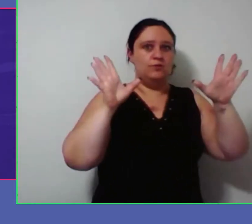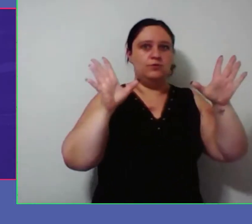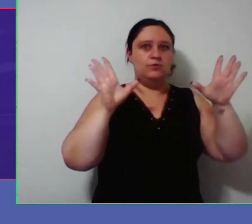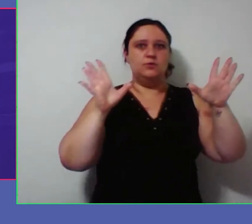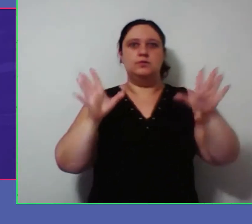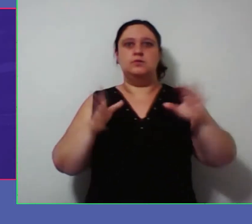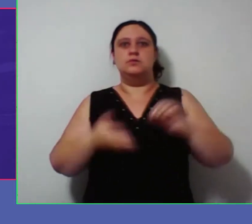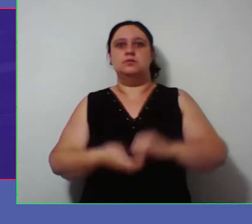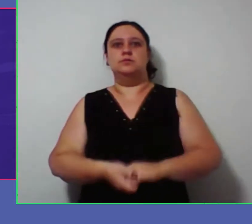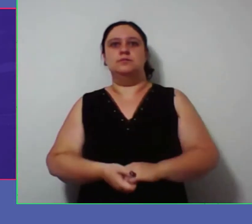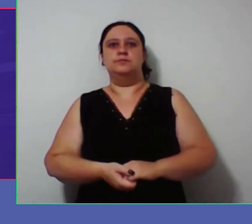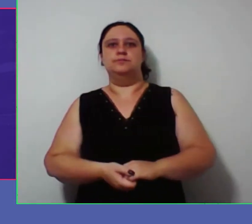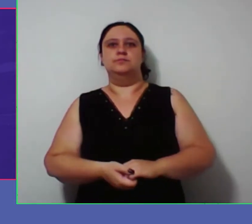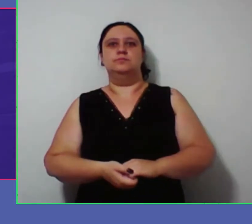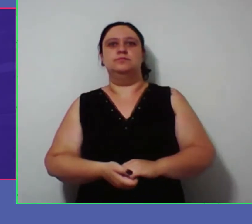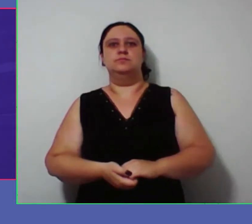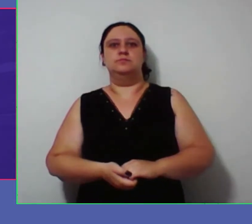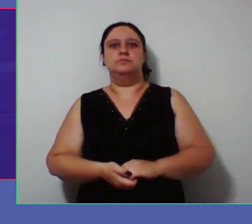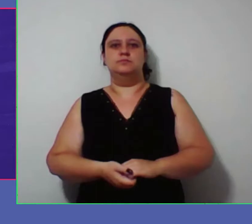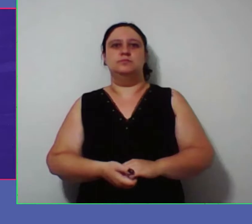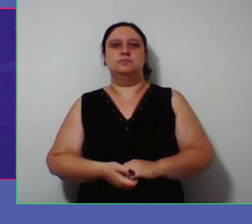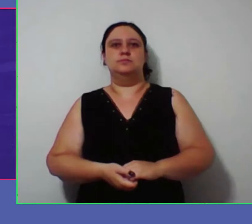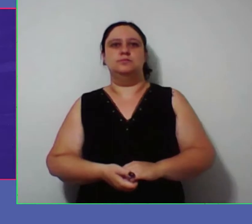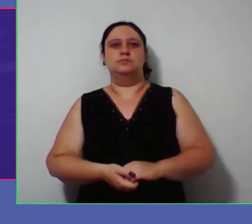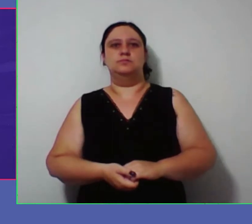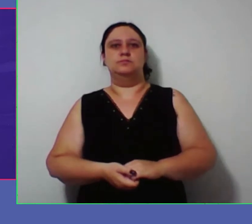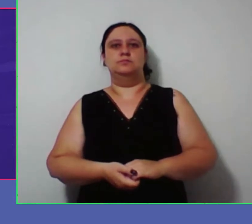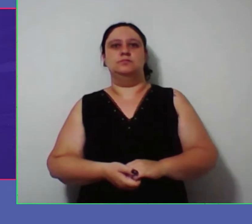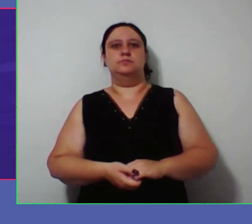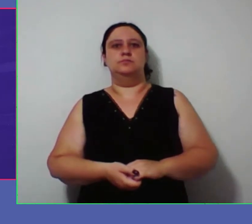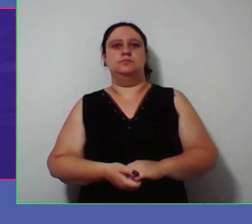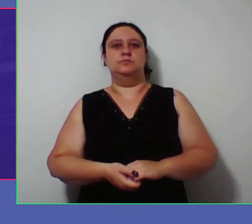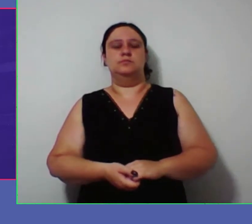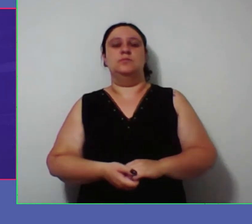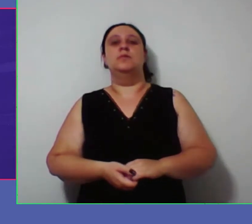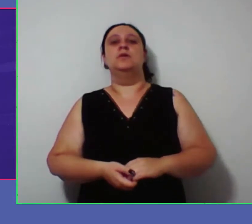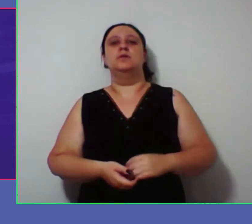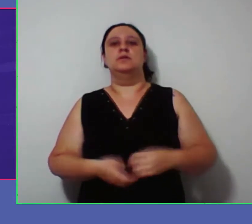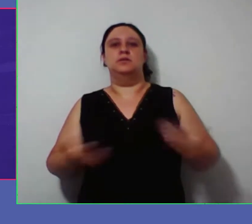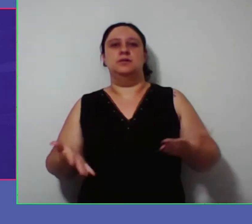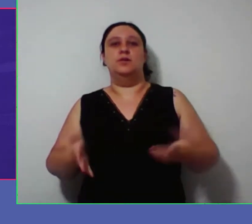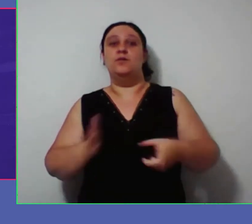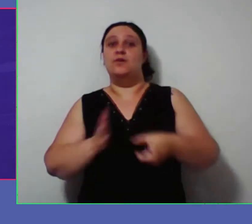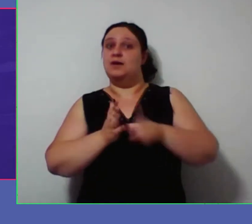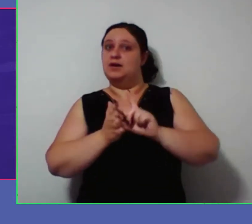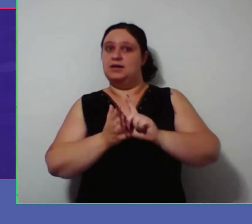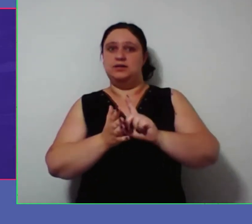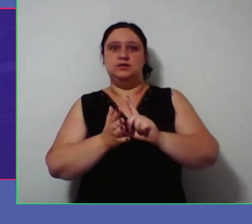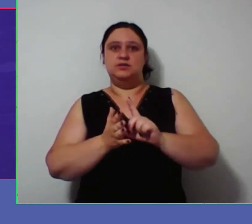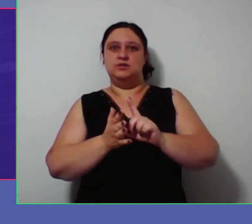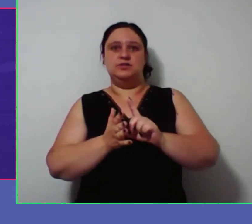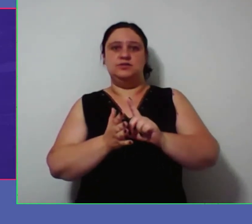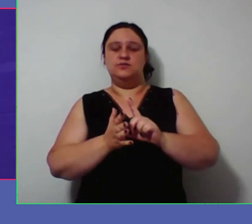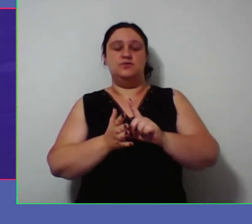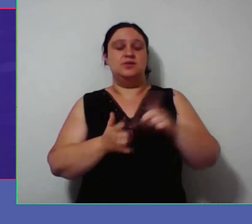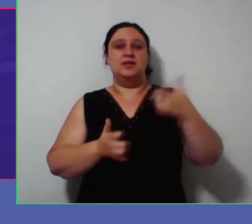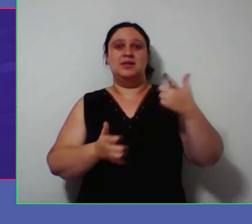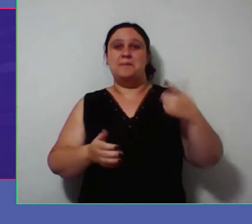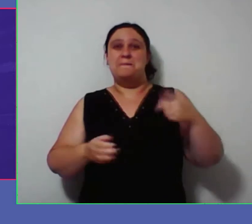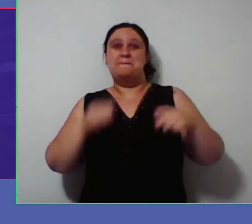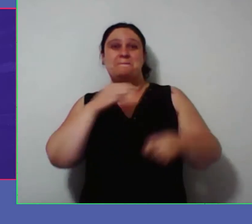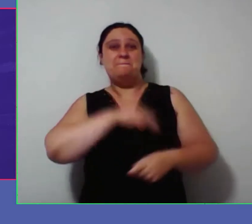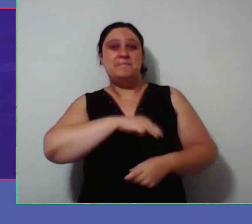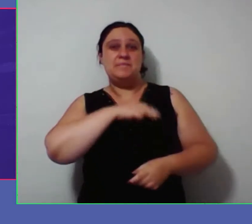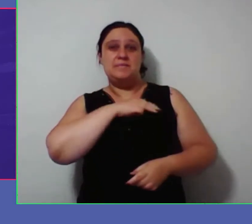mas agora sois povo de Deus, que não tinhais alcançado misericórdia, mas agora alcançastes